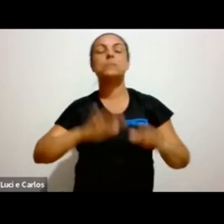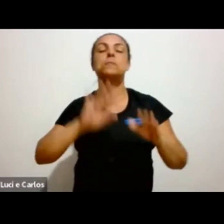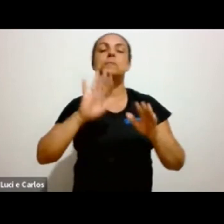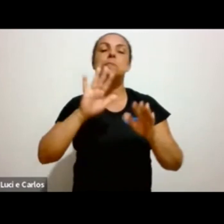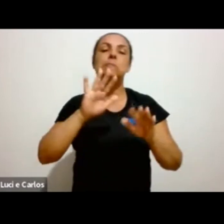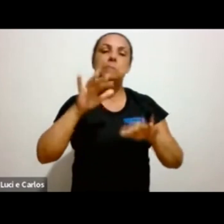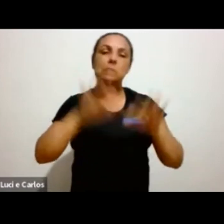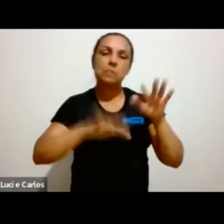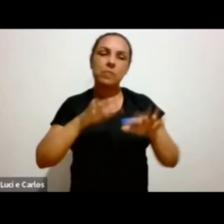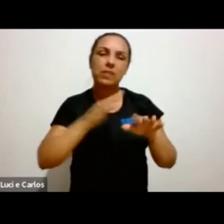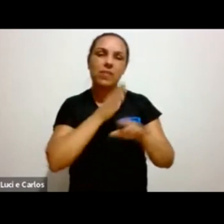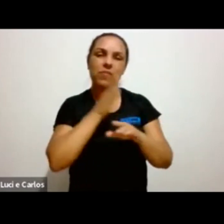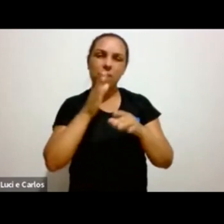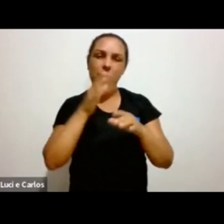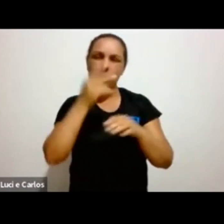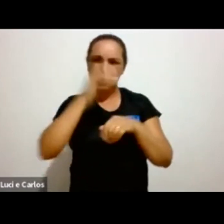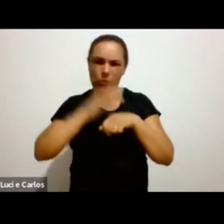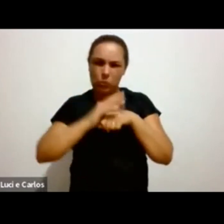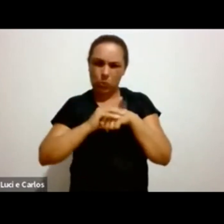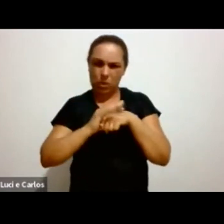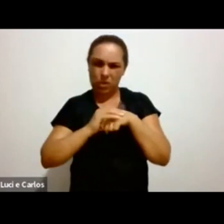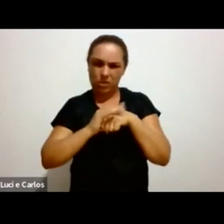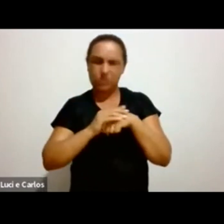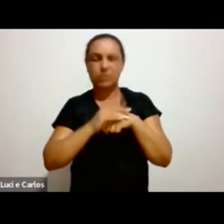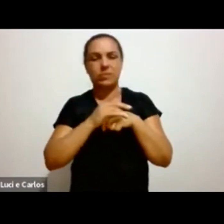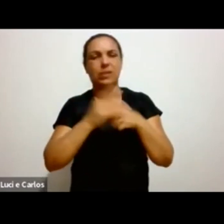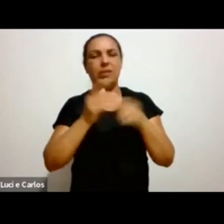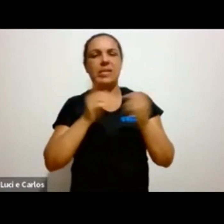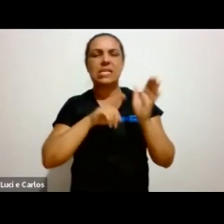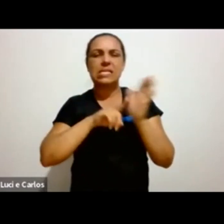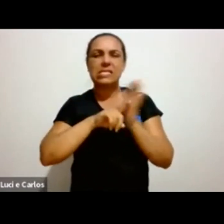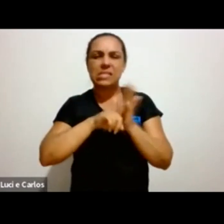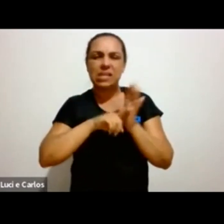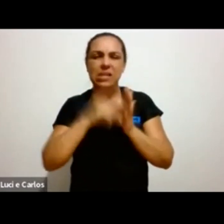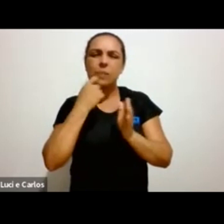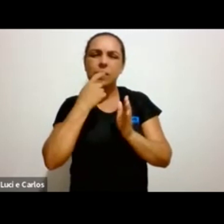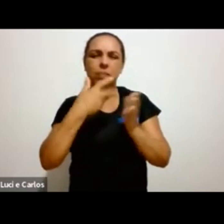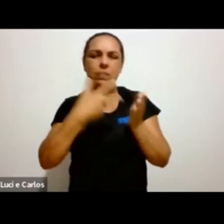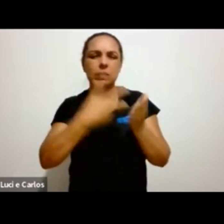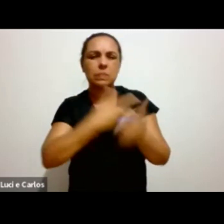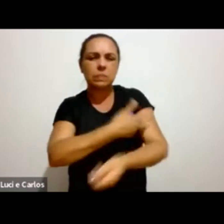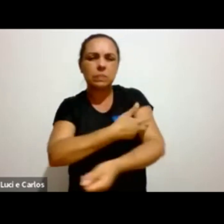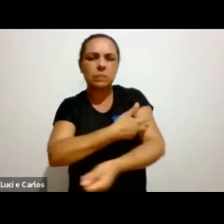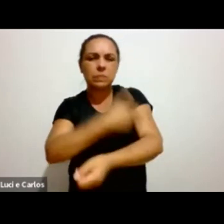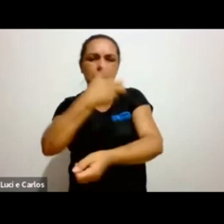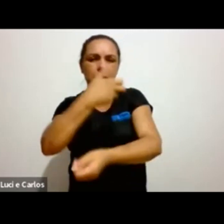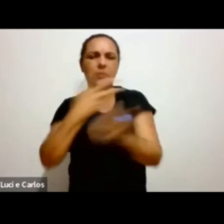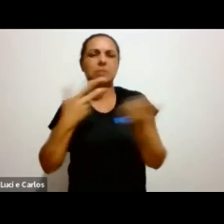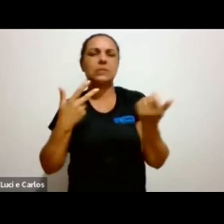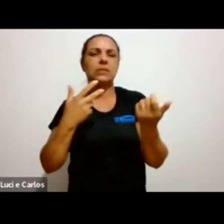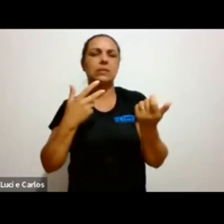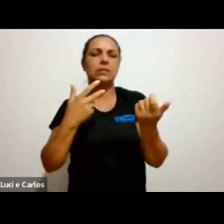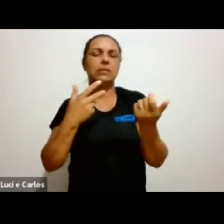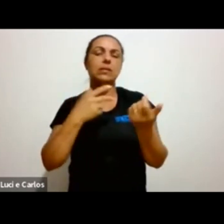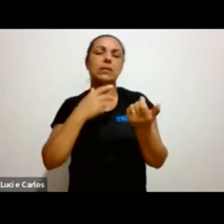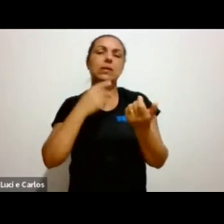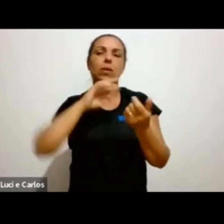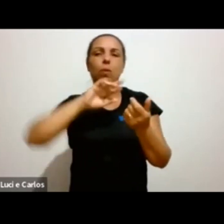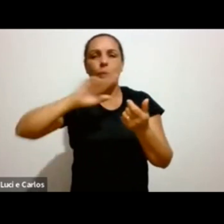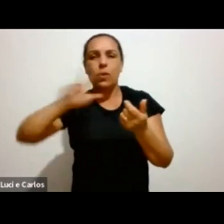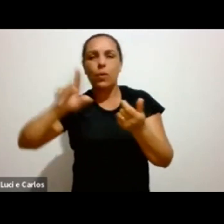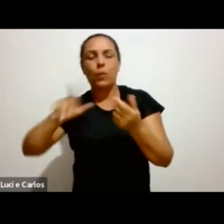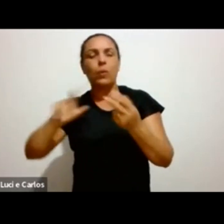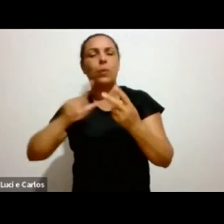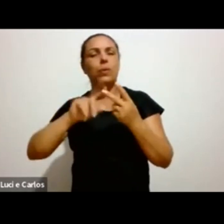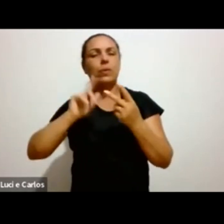faz exame, acaba não dando nada. Então, por isso que se divulga muitas vezes das pessoas